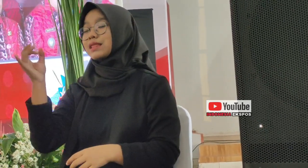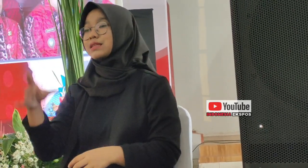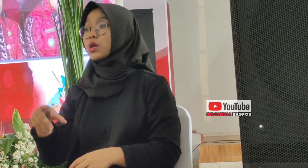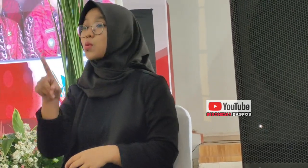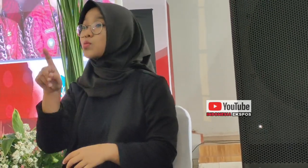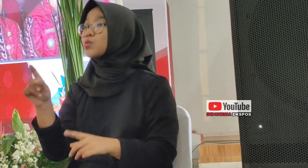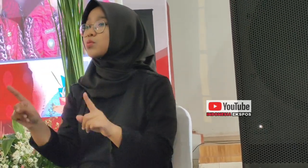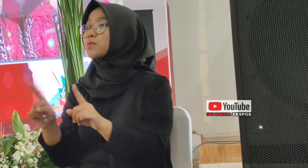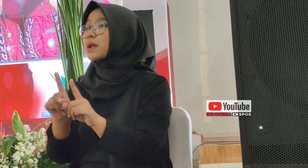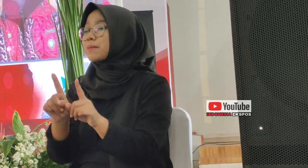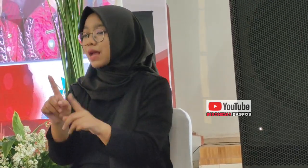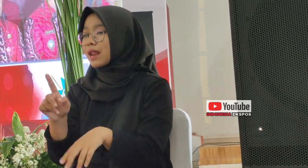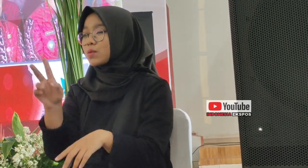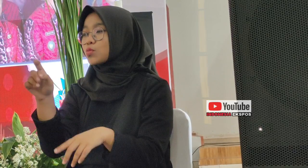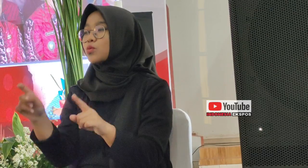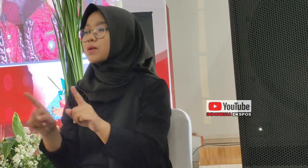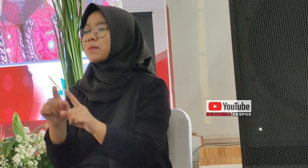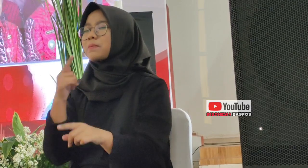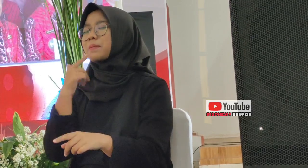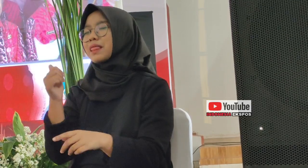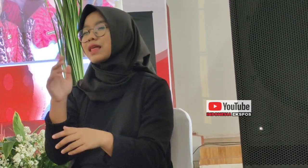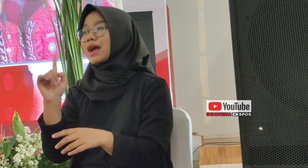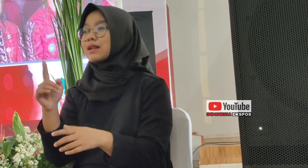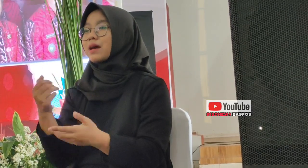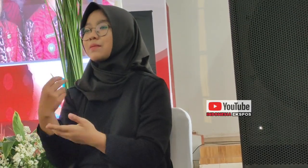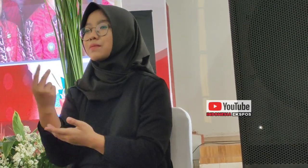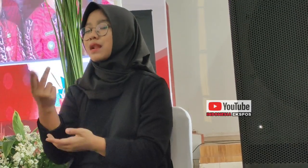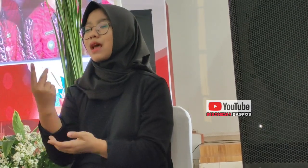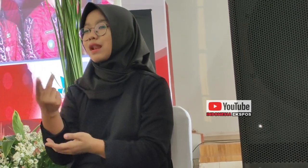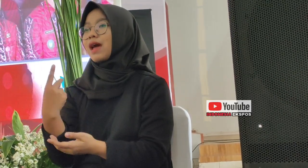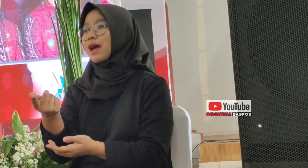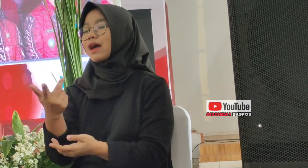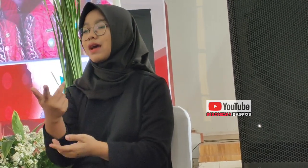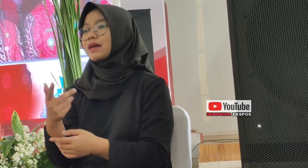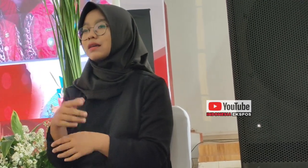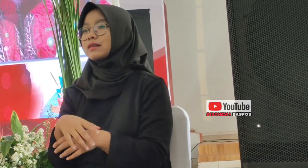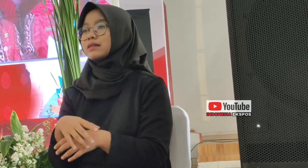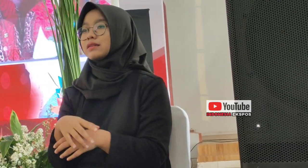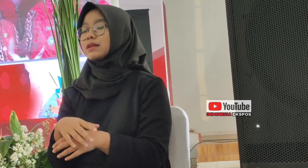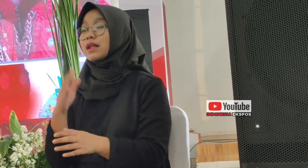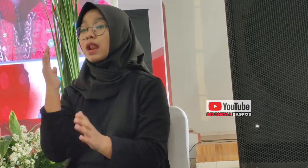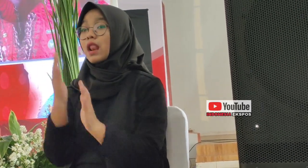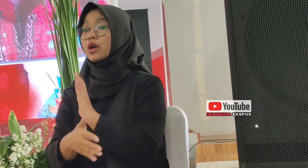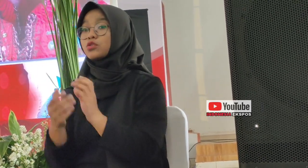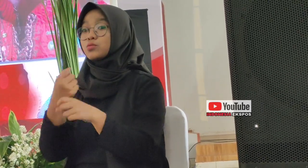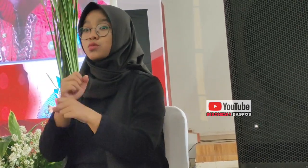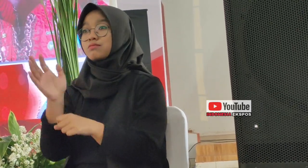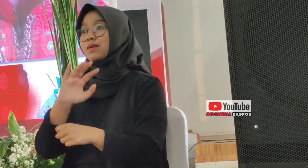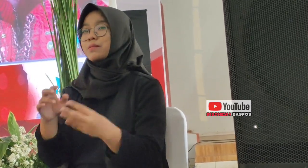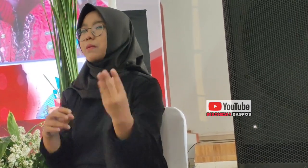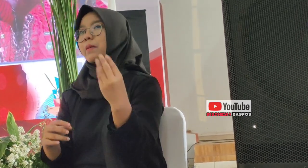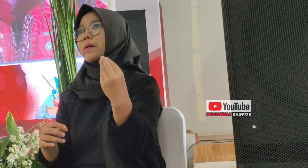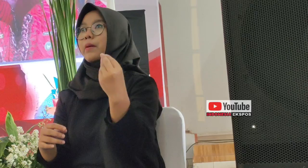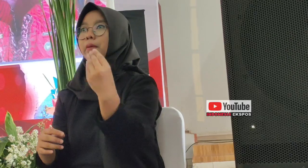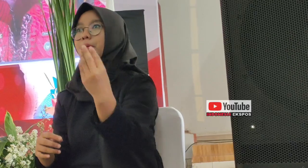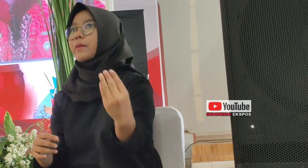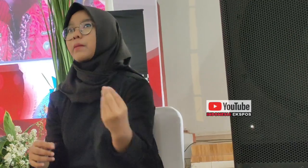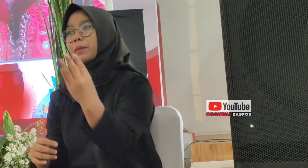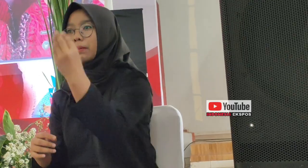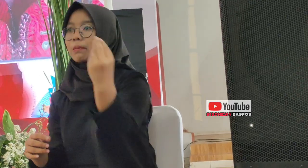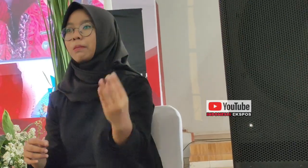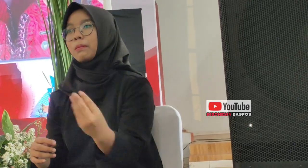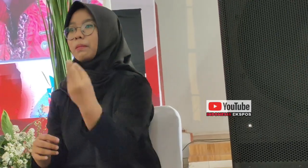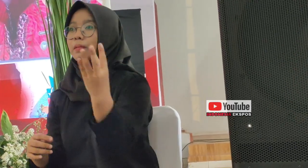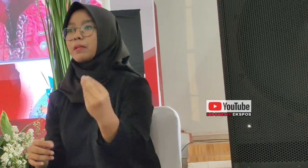Perlu pendampingan. Yang penting adalah pendanaan. Yes. Karena kita langsung digawe ora saka kene ngomong ya toh